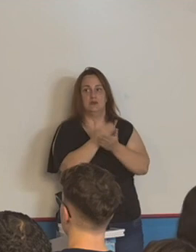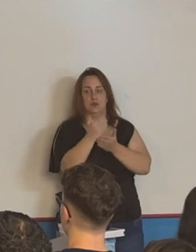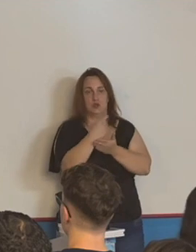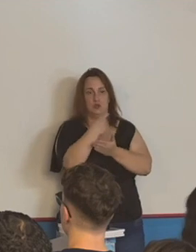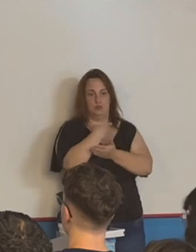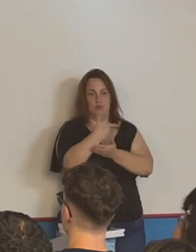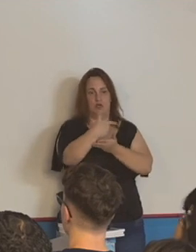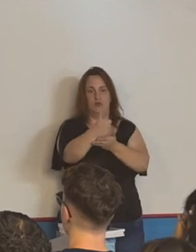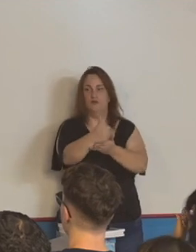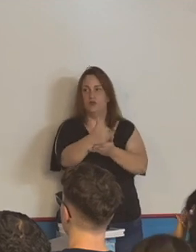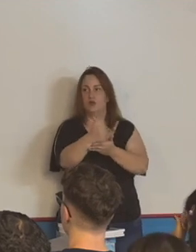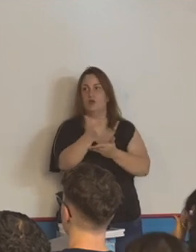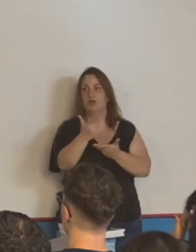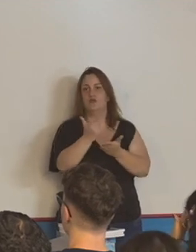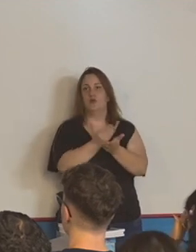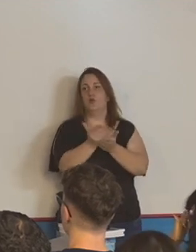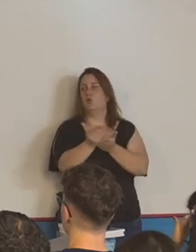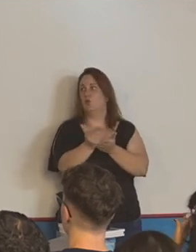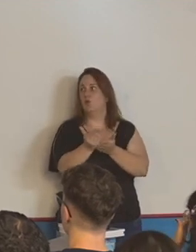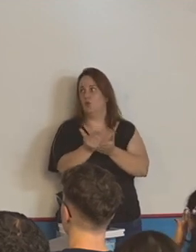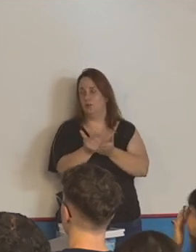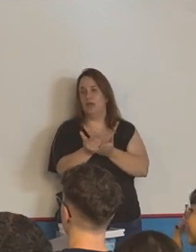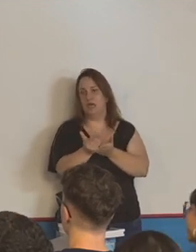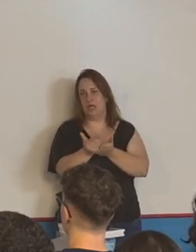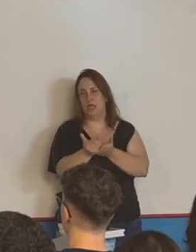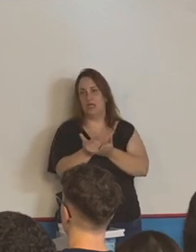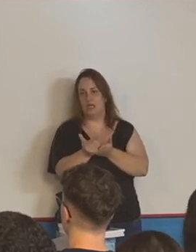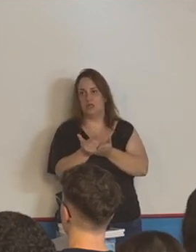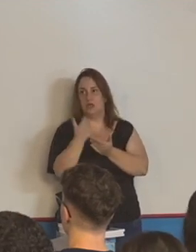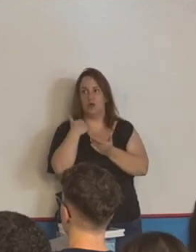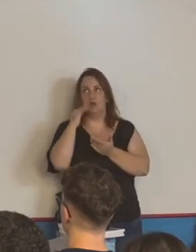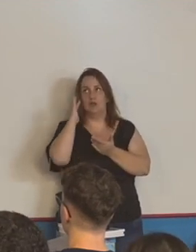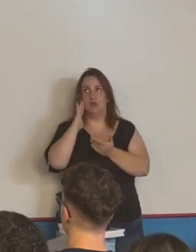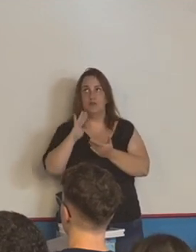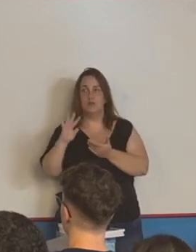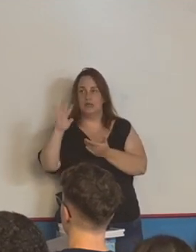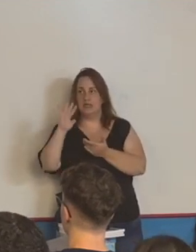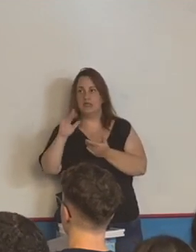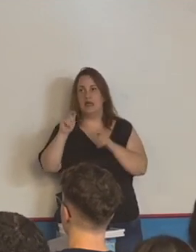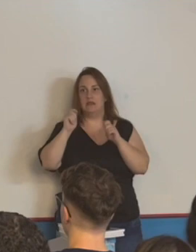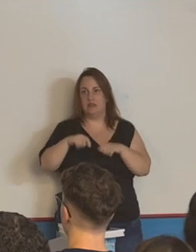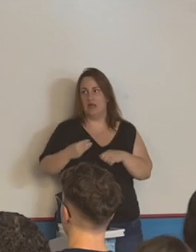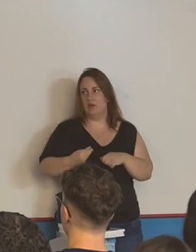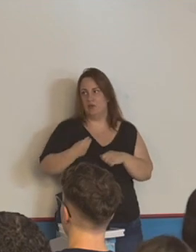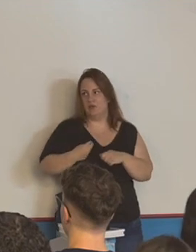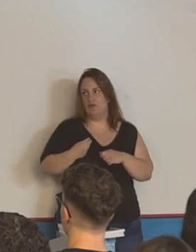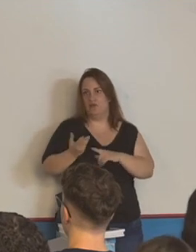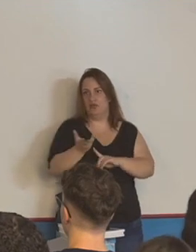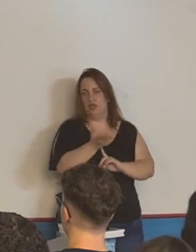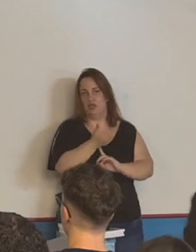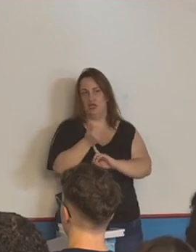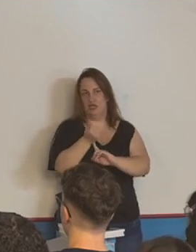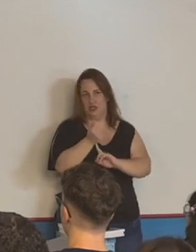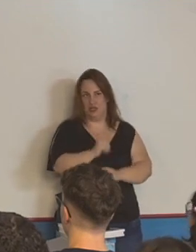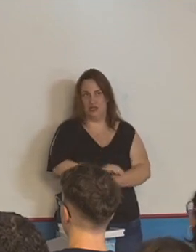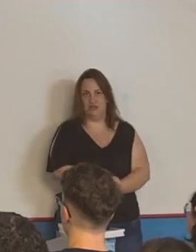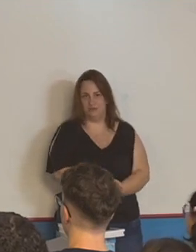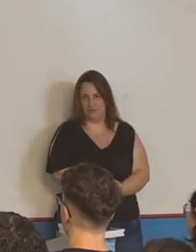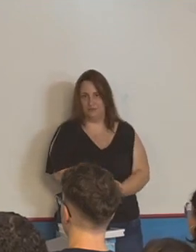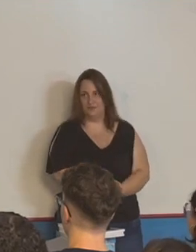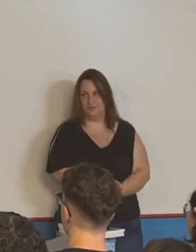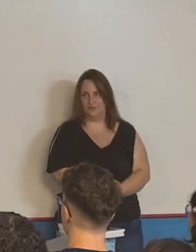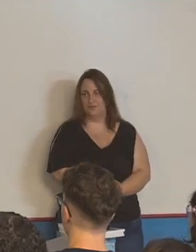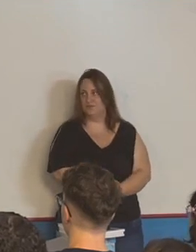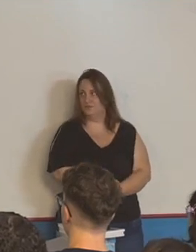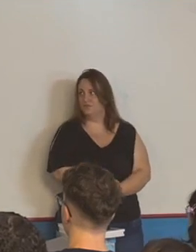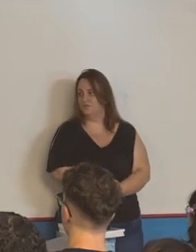2013. Foi o começo de eu começar a pensar e viver de arte, entendeu? A partir do momento que eu comecei a ter esse vínculo com a